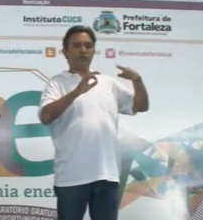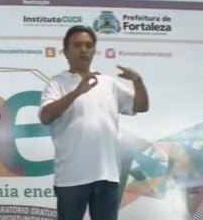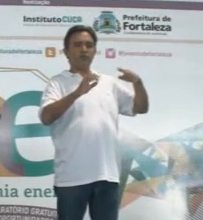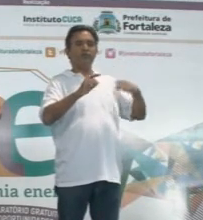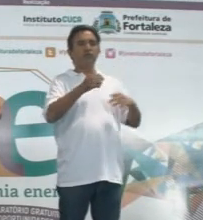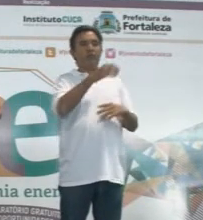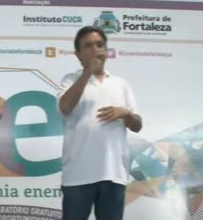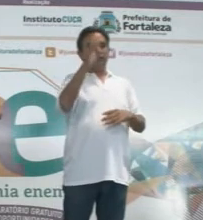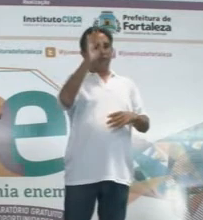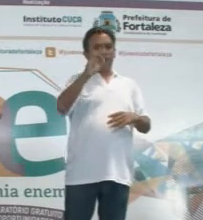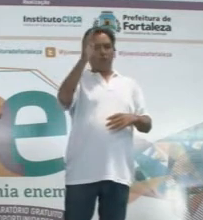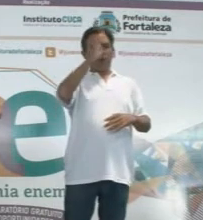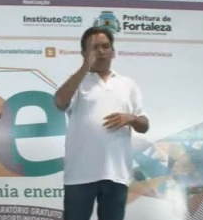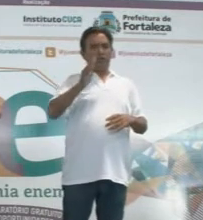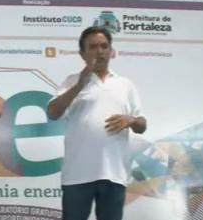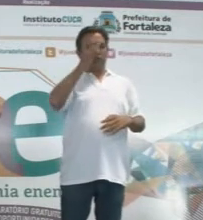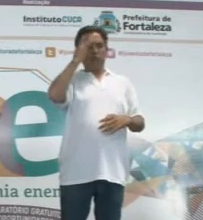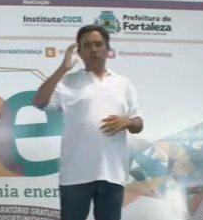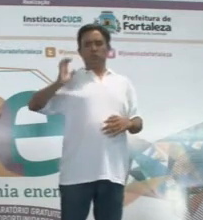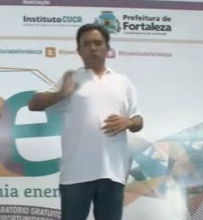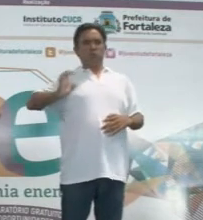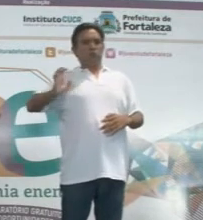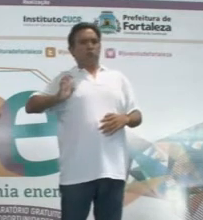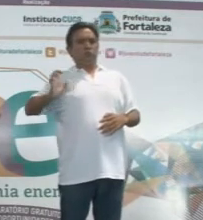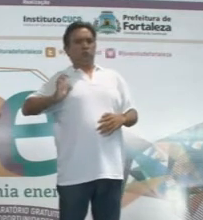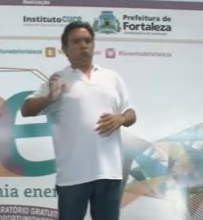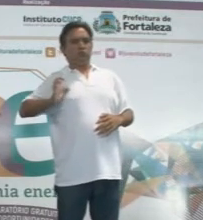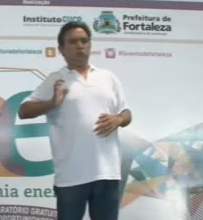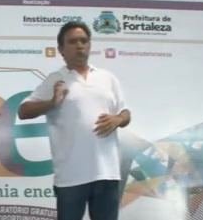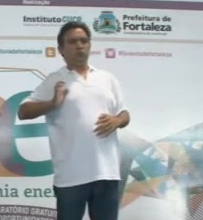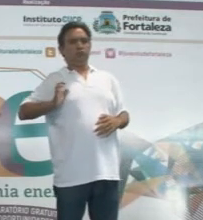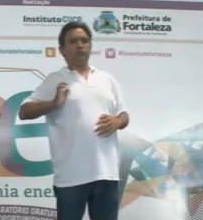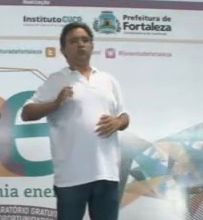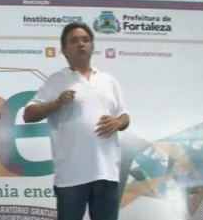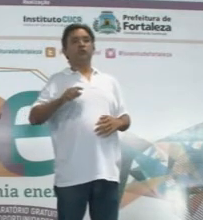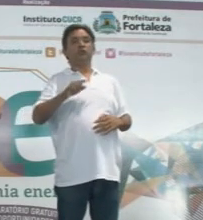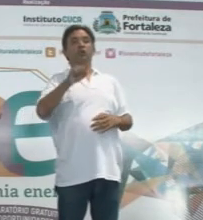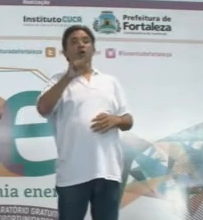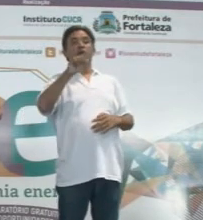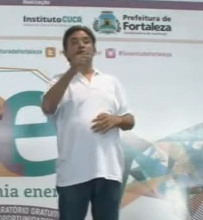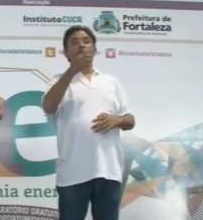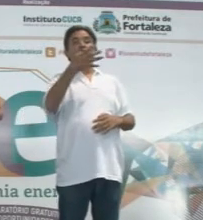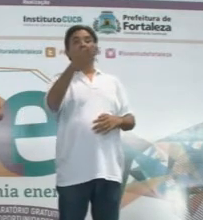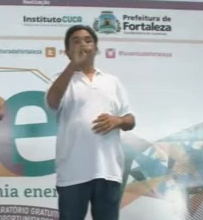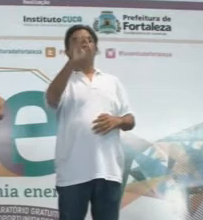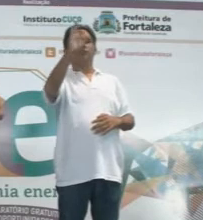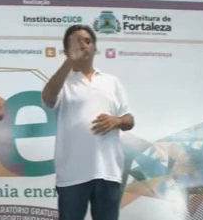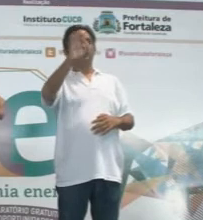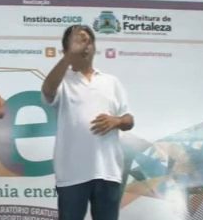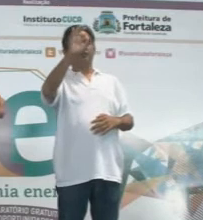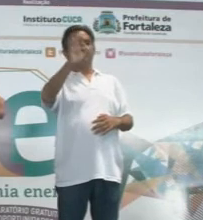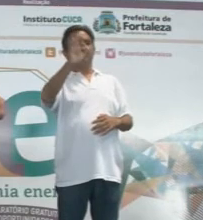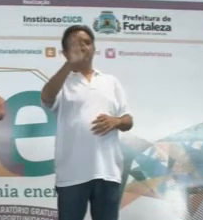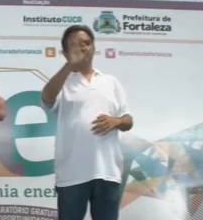população que é considerada rica. Tá? Esses 10% dos ricos no Brasil, eles ficam com 40% da